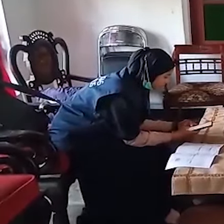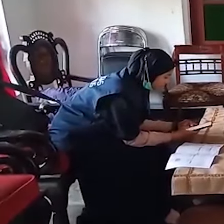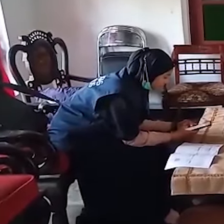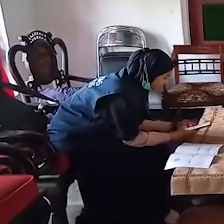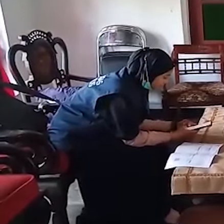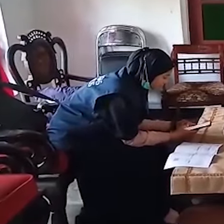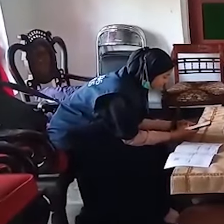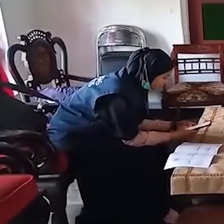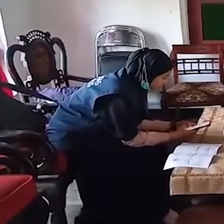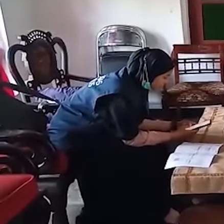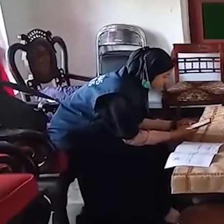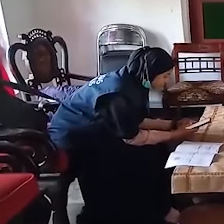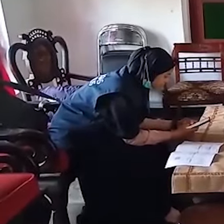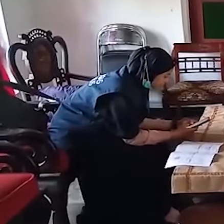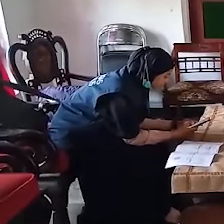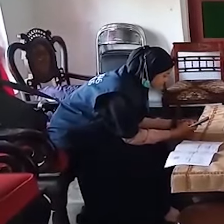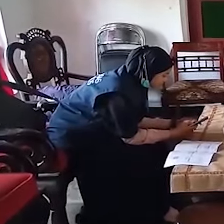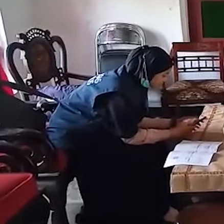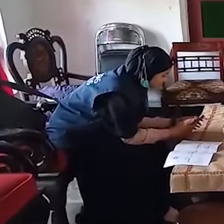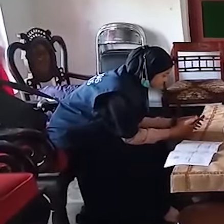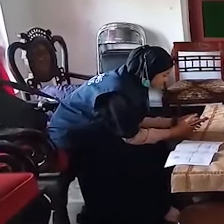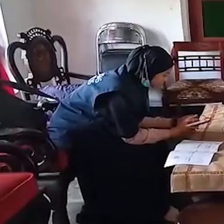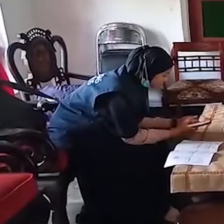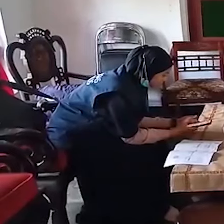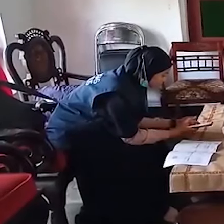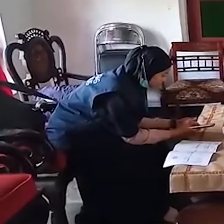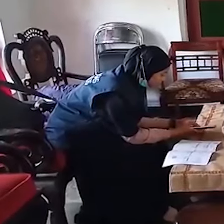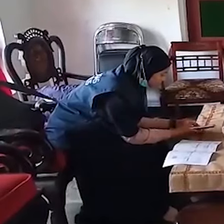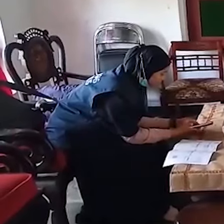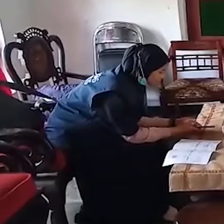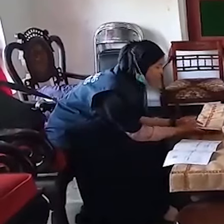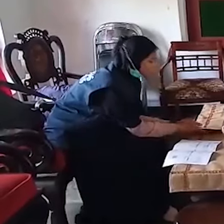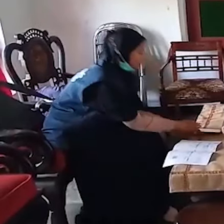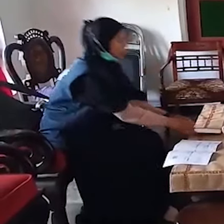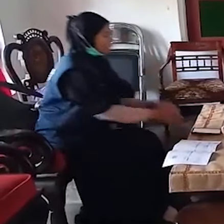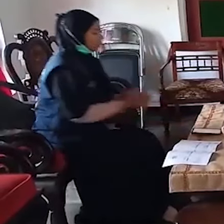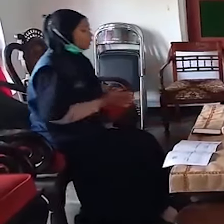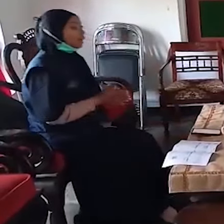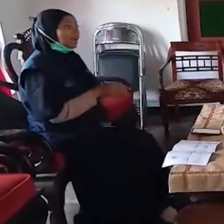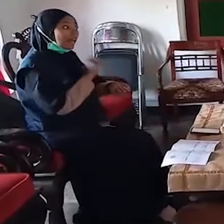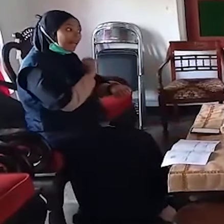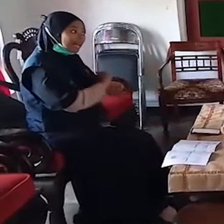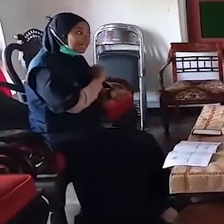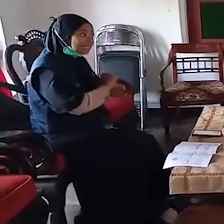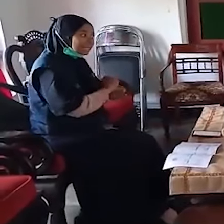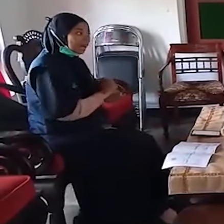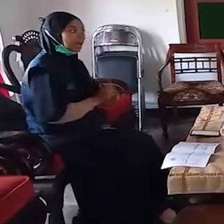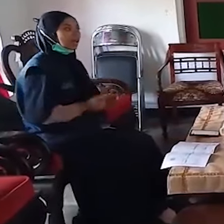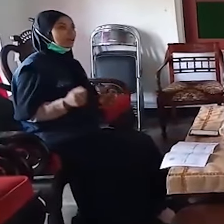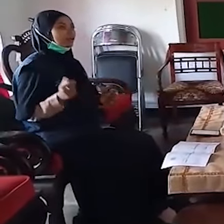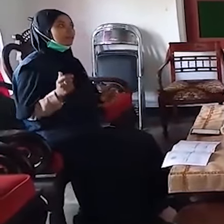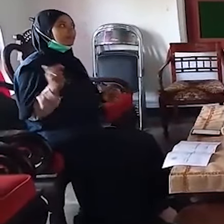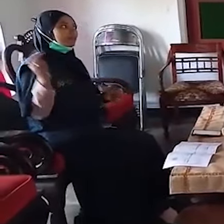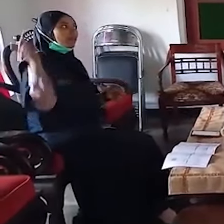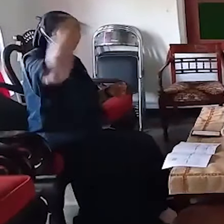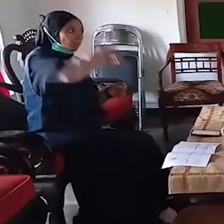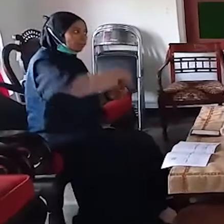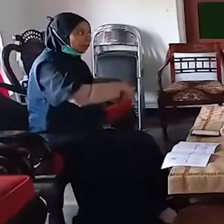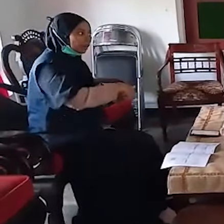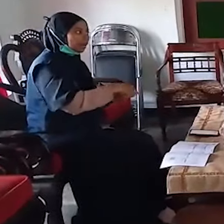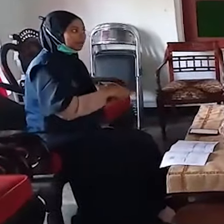ini itu gimana gerakannya, isyaratnya kayak apa, langsung minta ajarin. Paling cuma sejam ya, soalnya